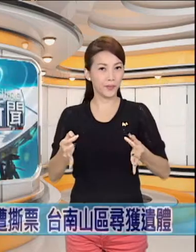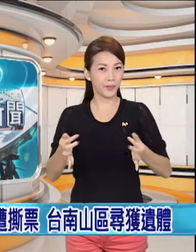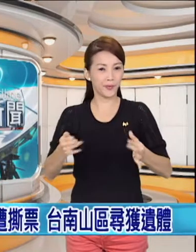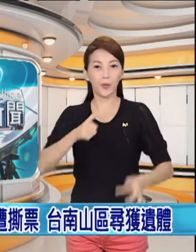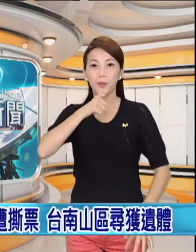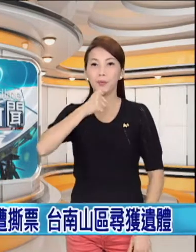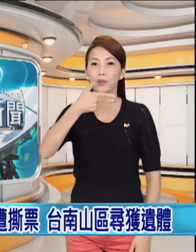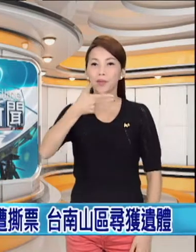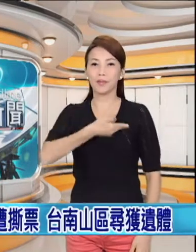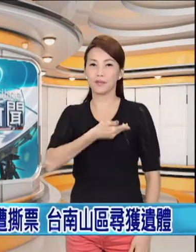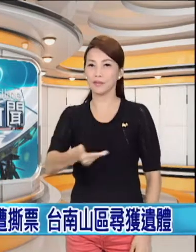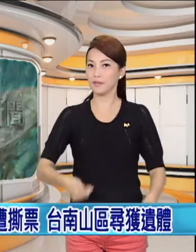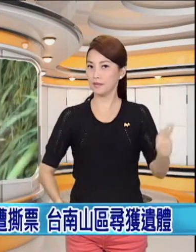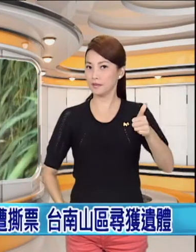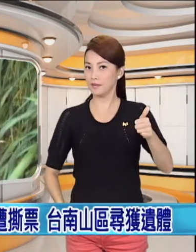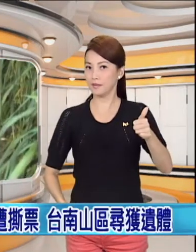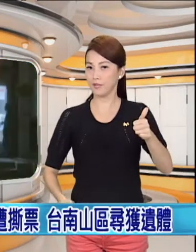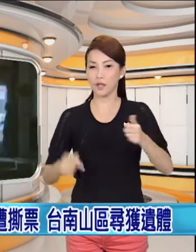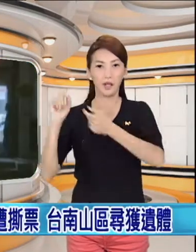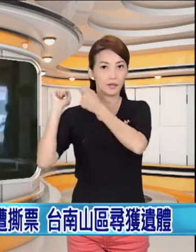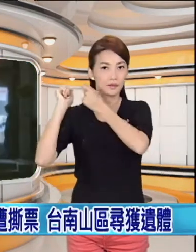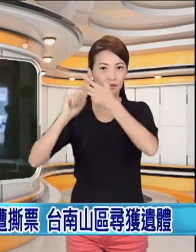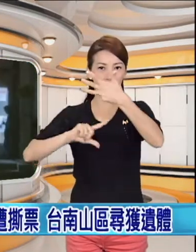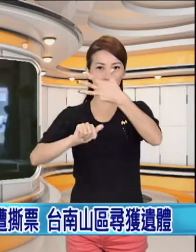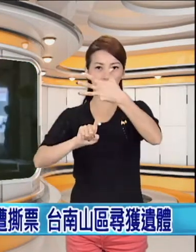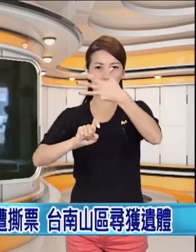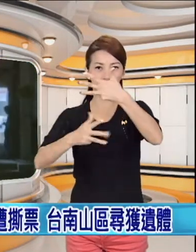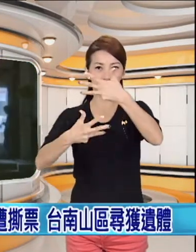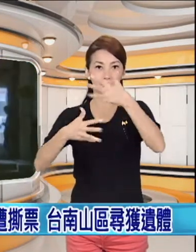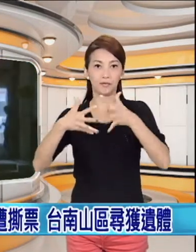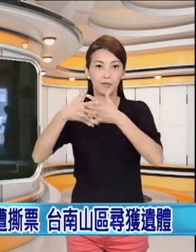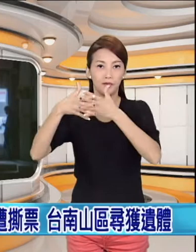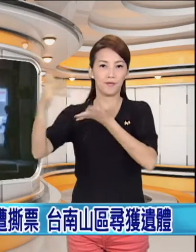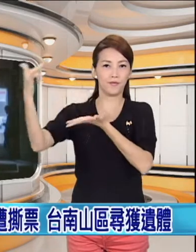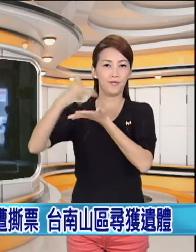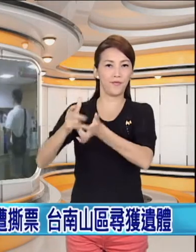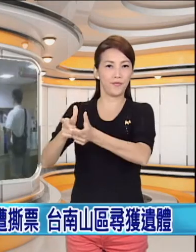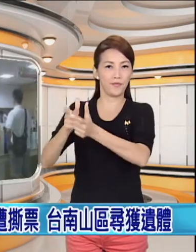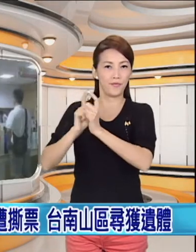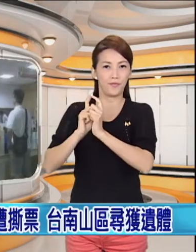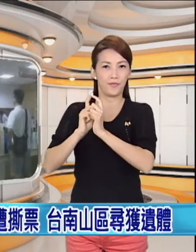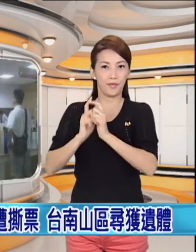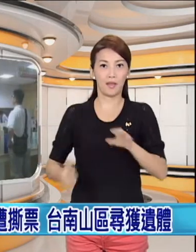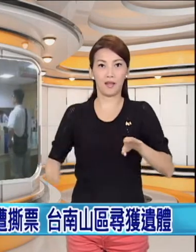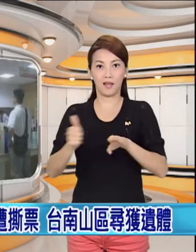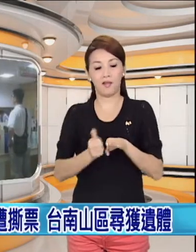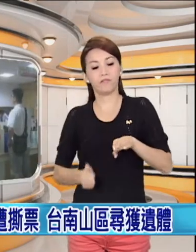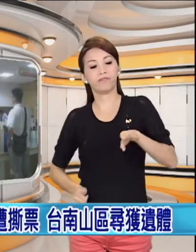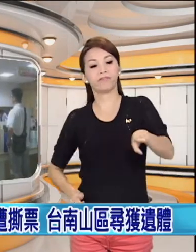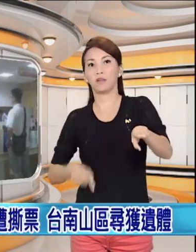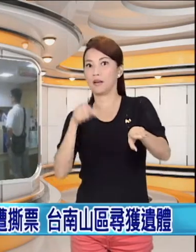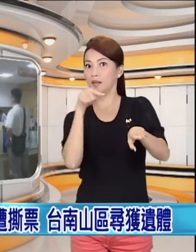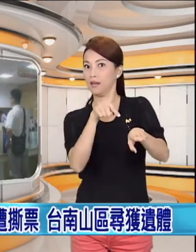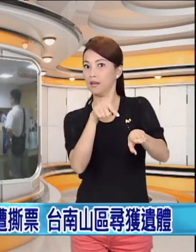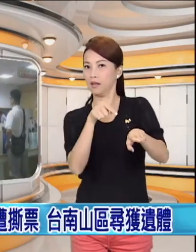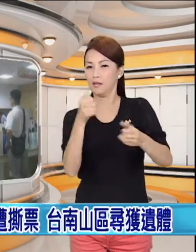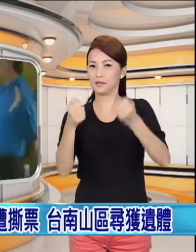台中市57岁的施姓富商，18号从美国搭机返台，却遭到他的私人司